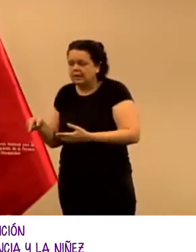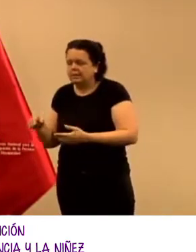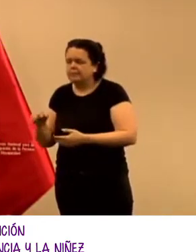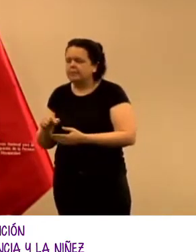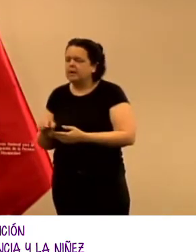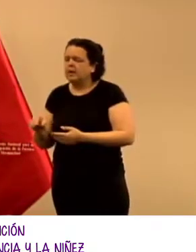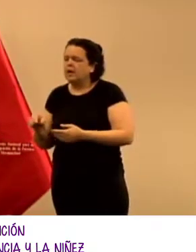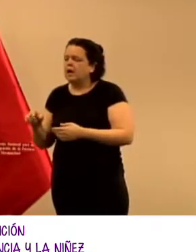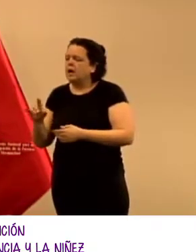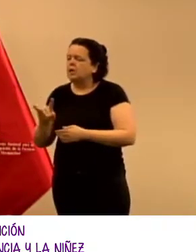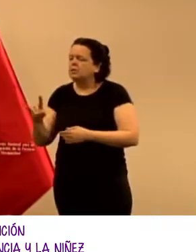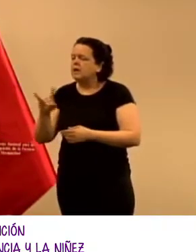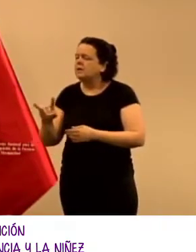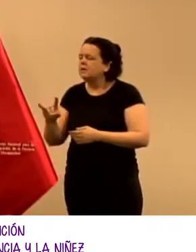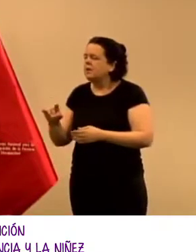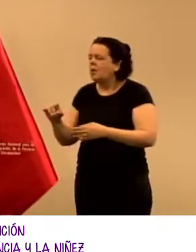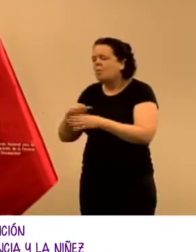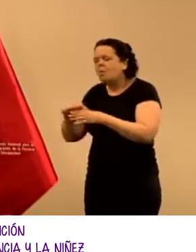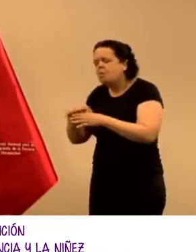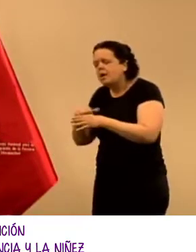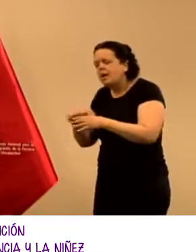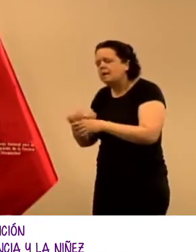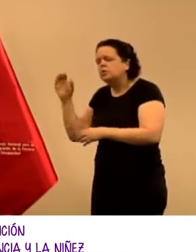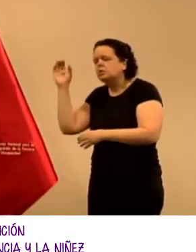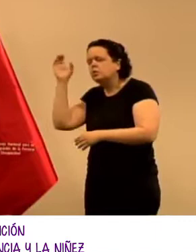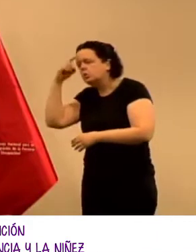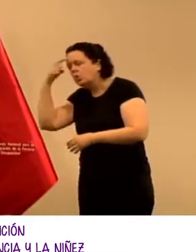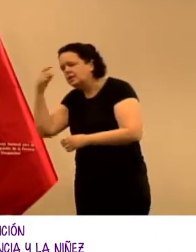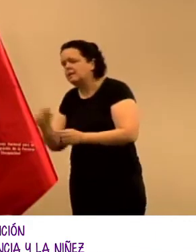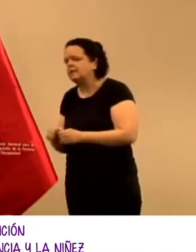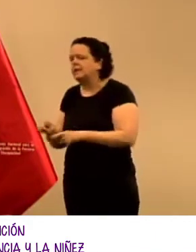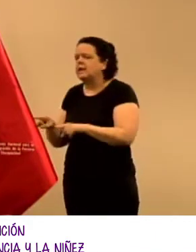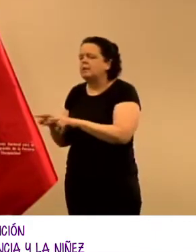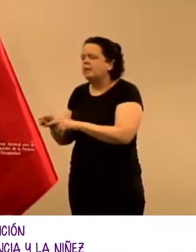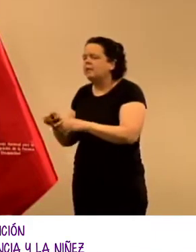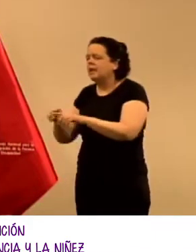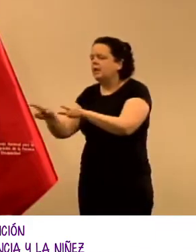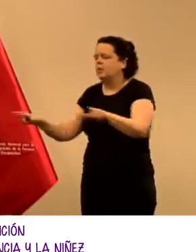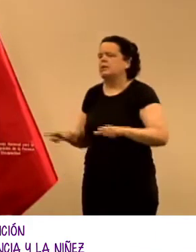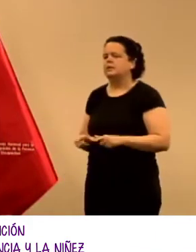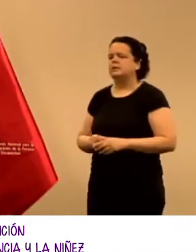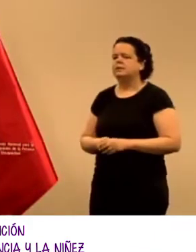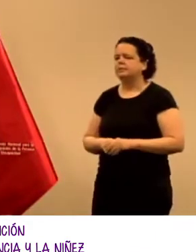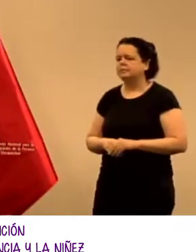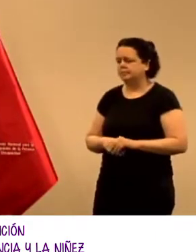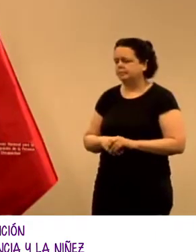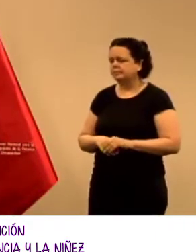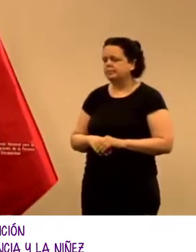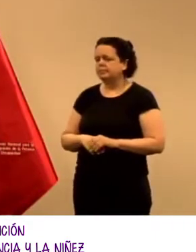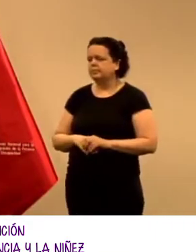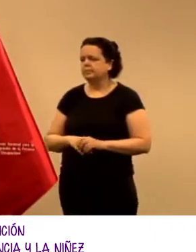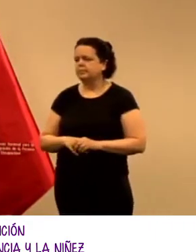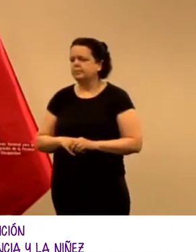les anticipaba, a través de pruebas cognitivas y de campo según un procedimiento establecido que vamos a ver en detalle en los próximos